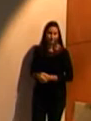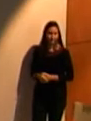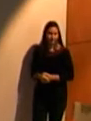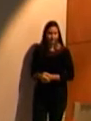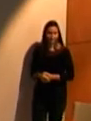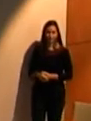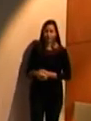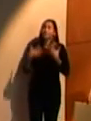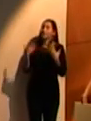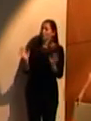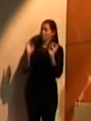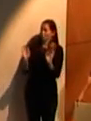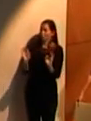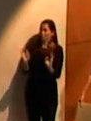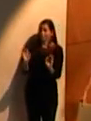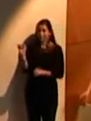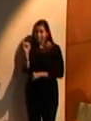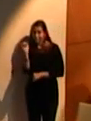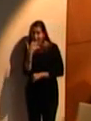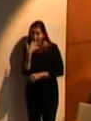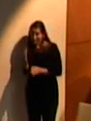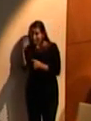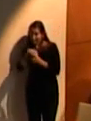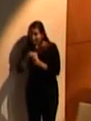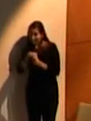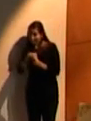Voilà. Du coup, alors, qui veut nous rejoindre ?